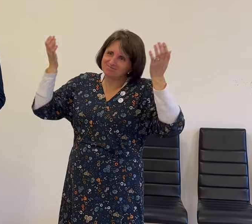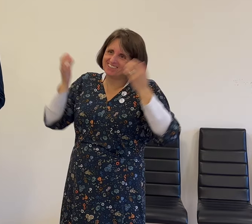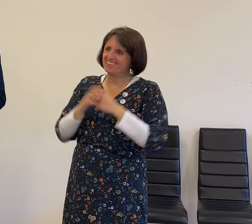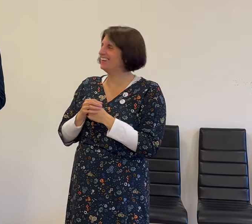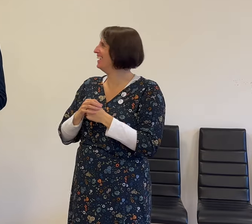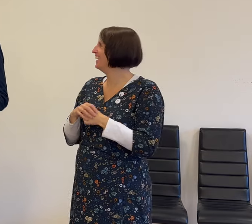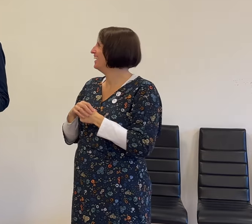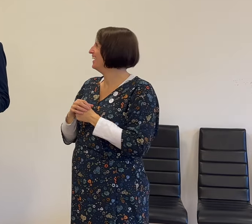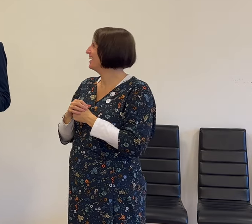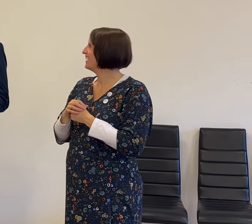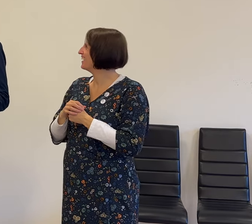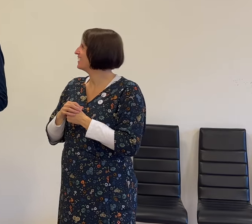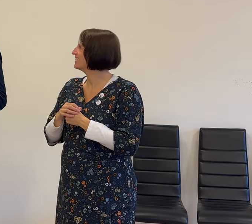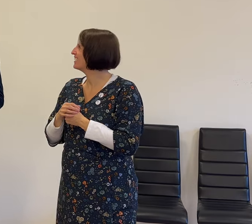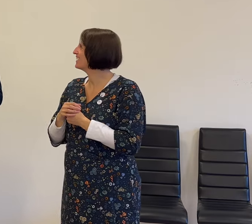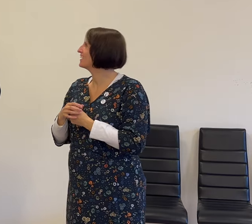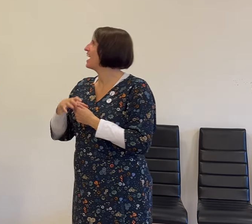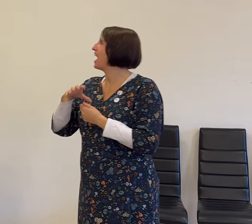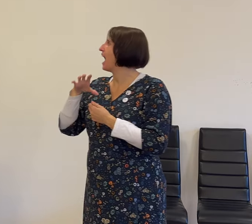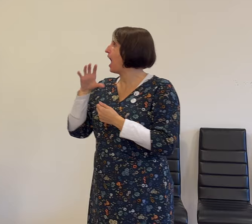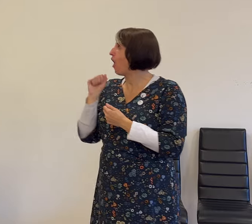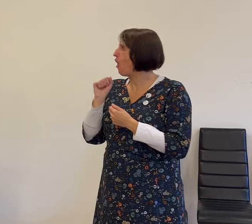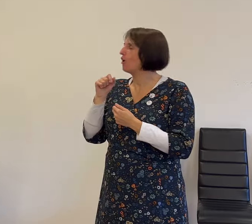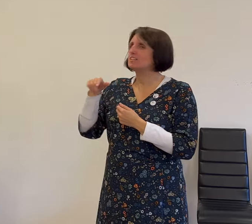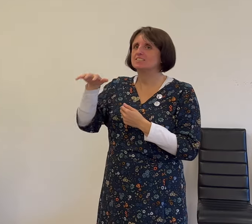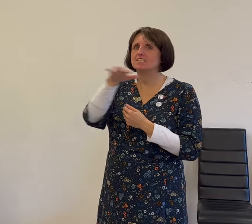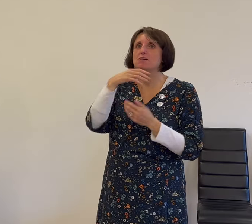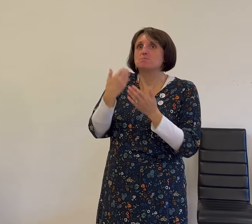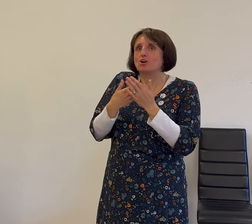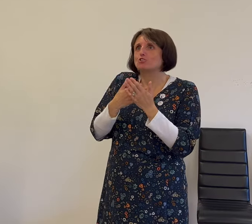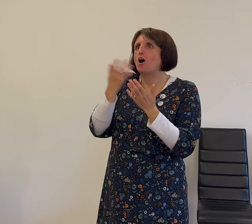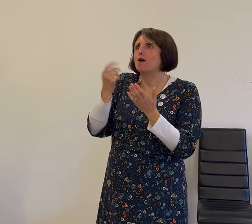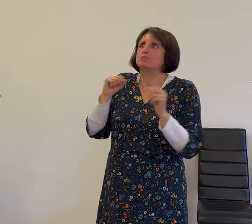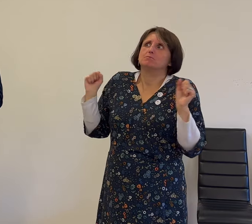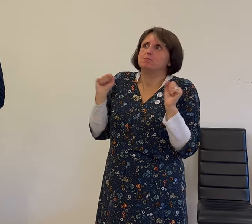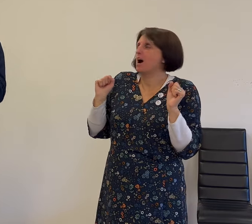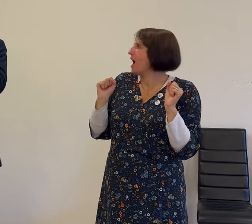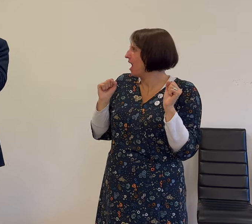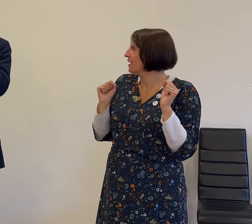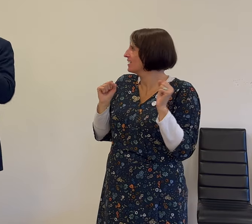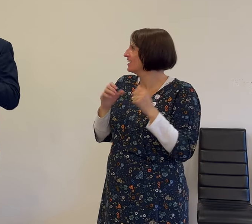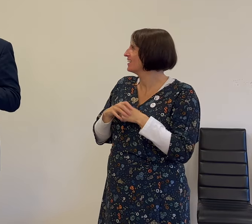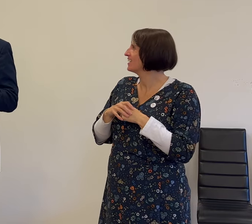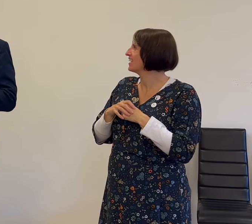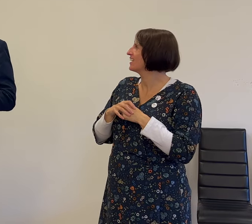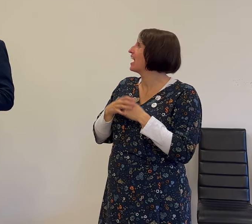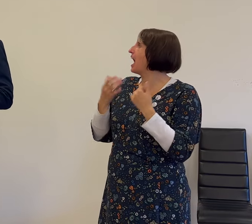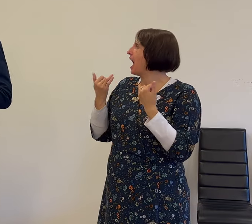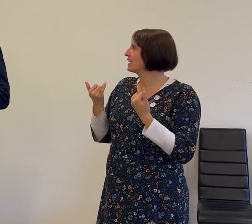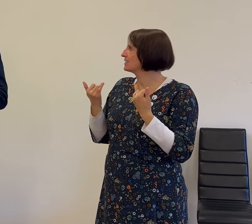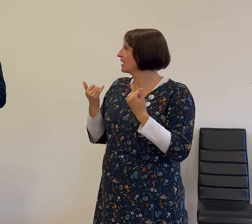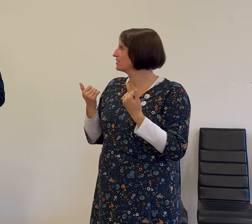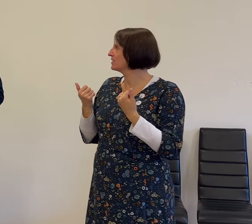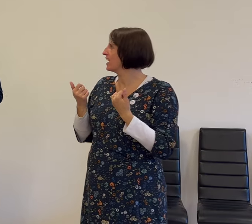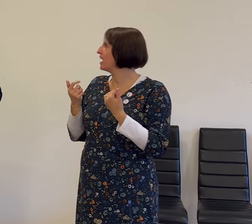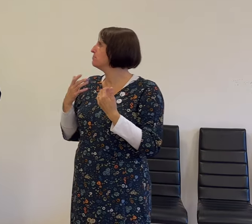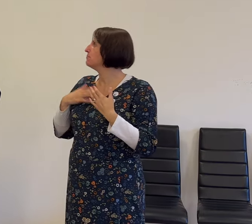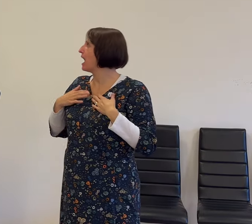Všimněte si, ty přehlídky jsou proto, aby se vyděsil ten protivník. No, stejně jako dneska